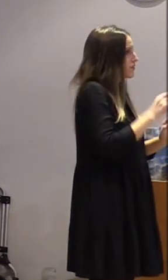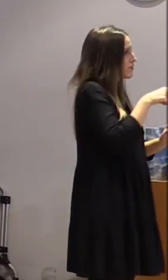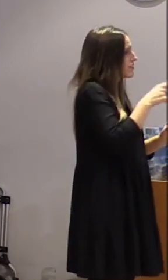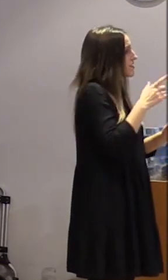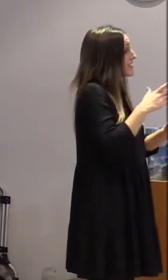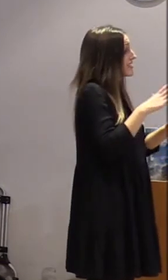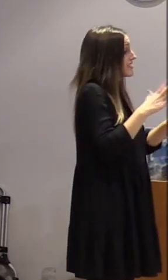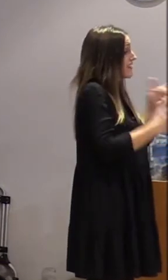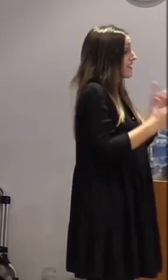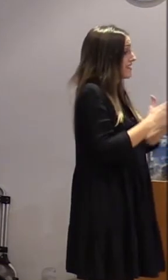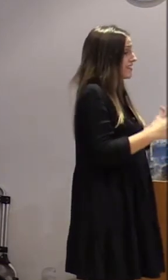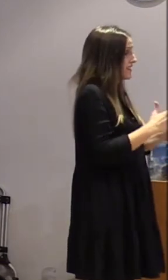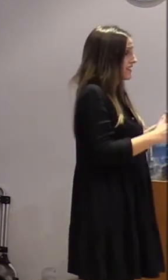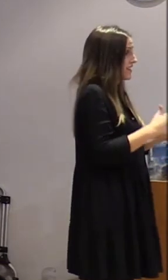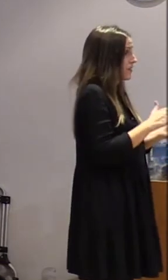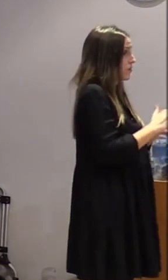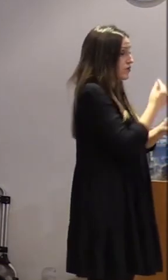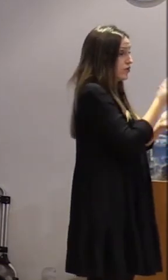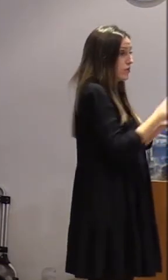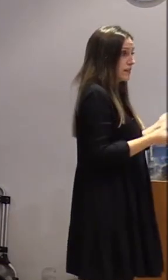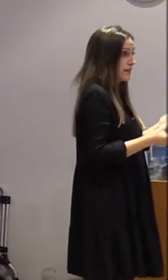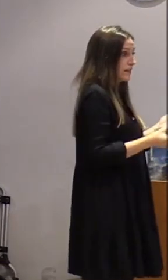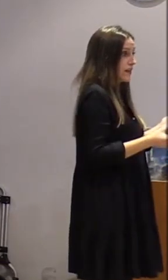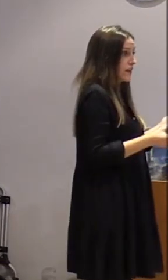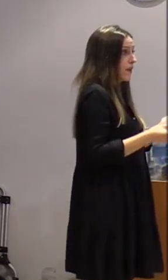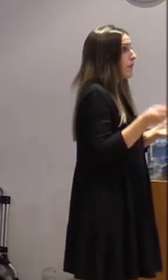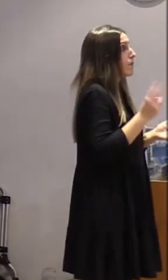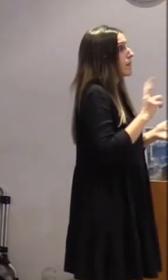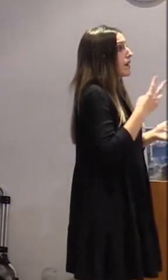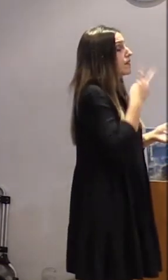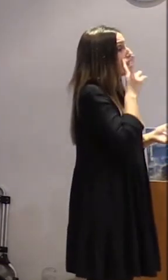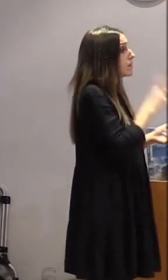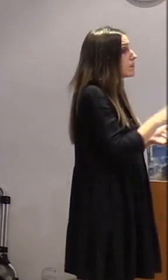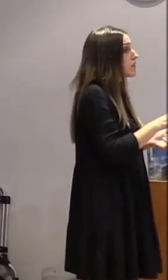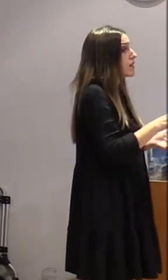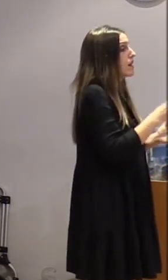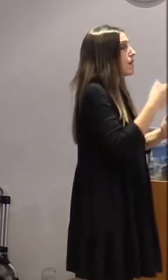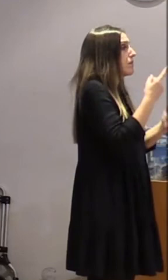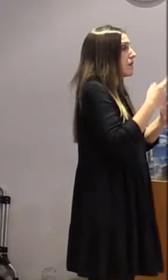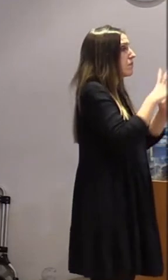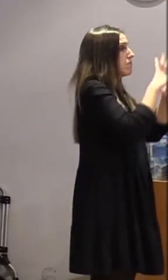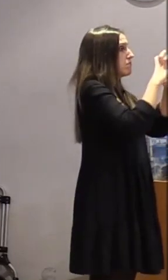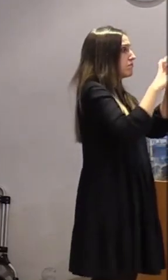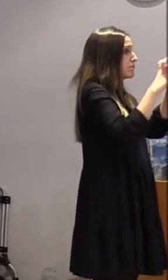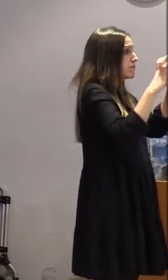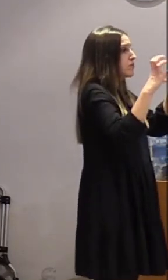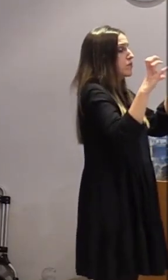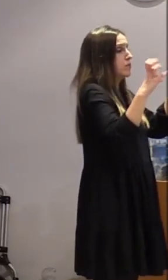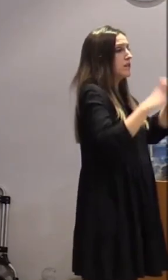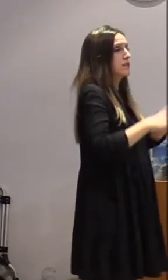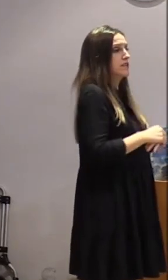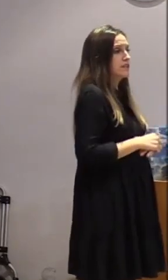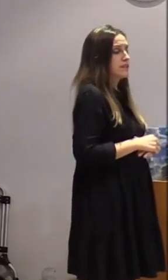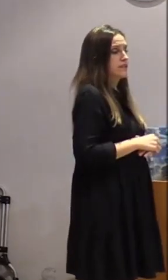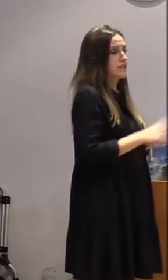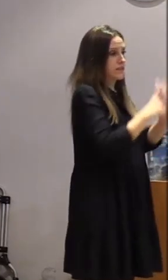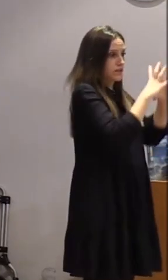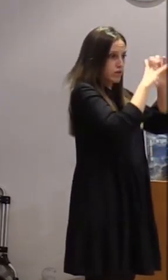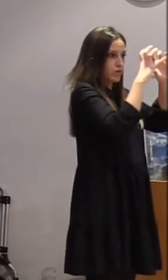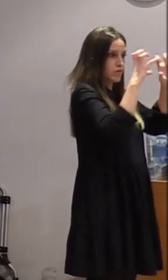década, que es cuando pinta esos retratos, Velázquez viera habitualmente los cielos bastante llenos de